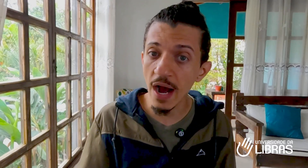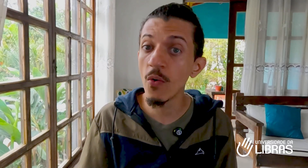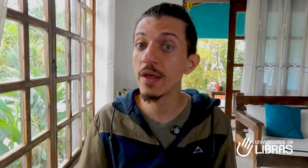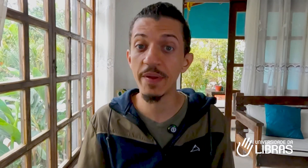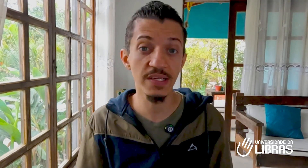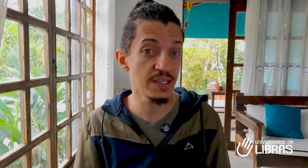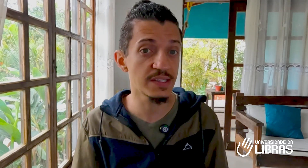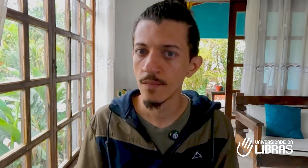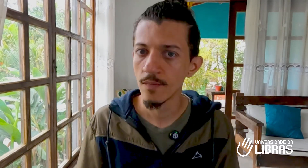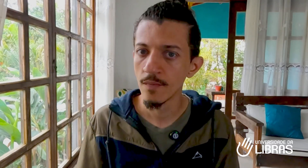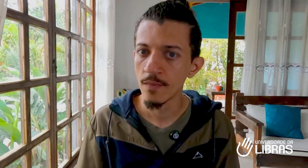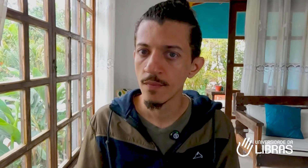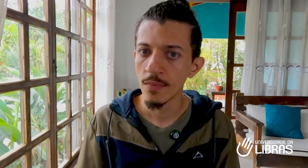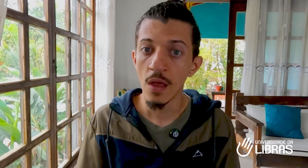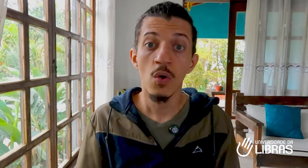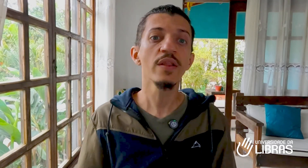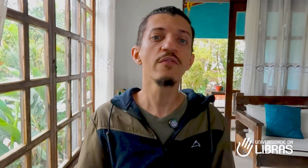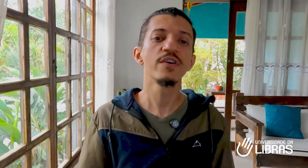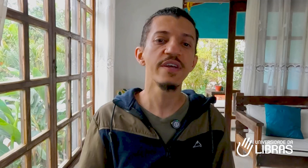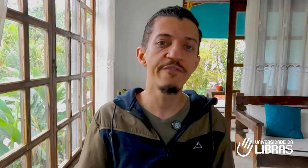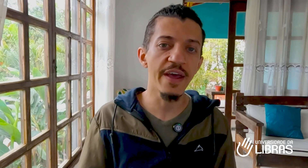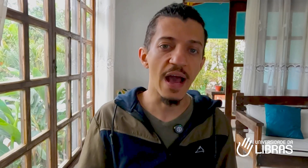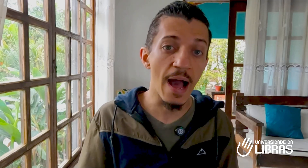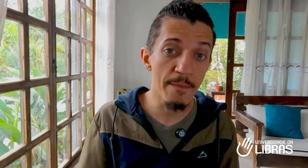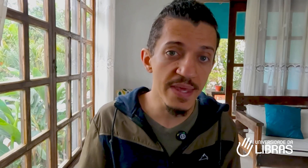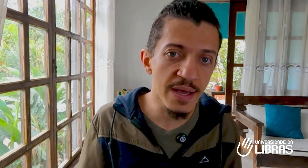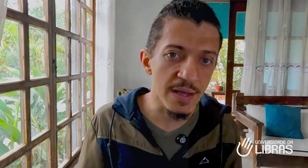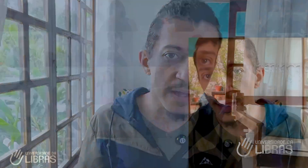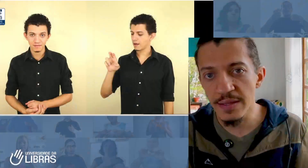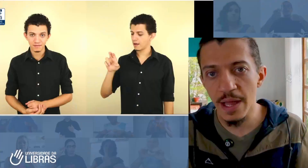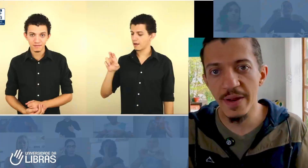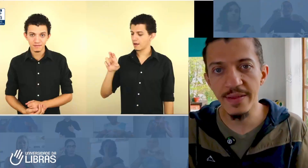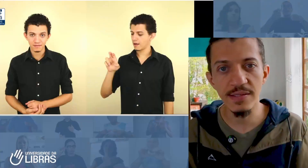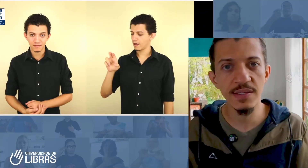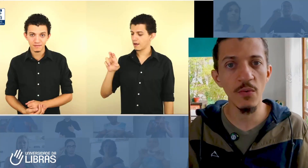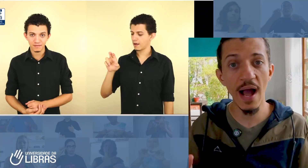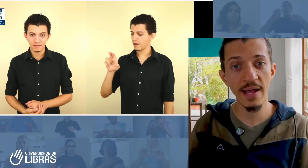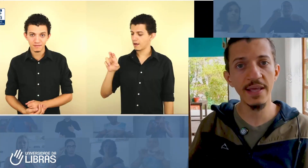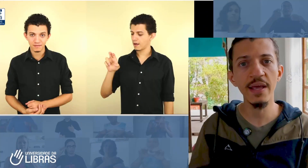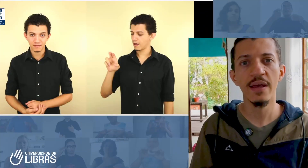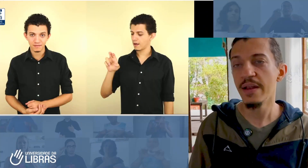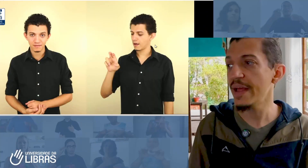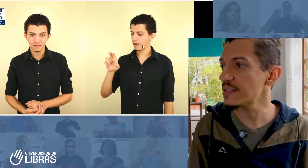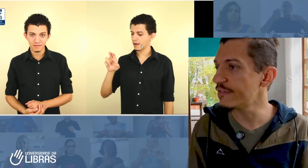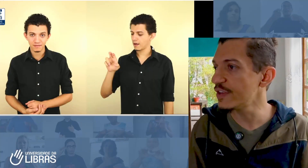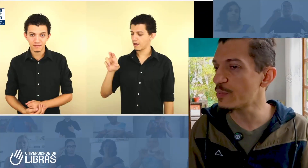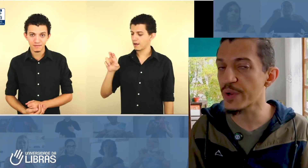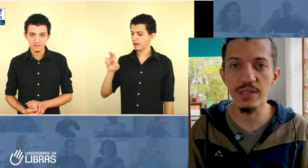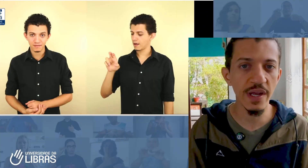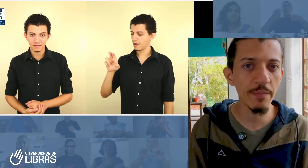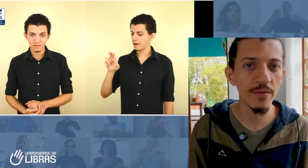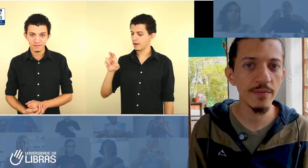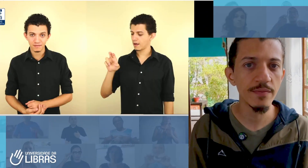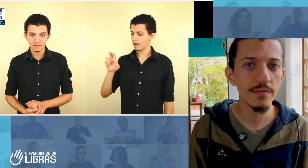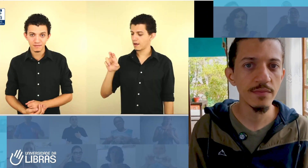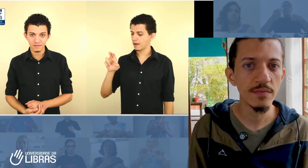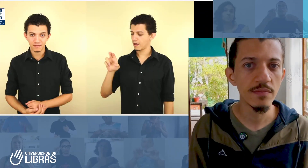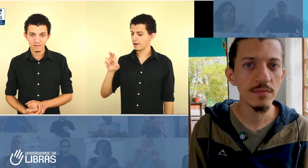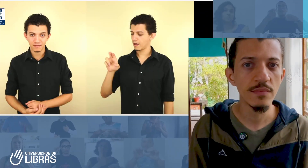e precisa. Quando você vê a minha interpretação aqui, nesse vídeo, por exemplo,